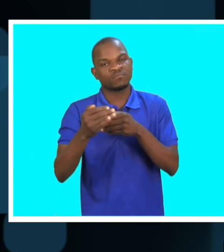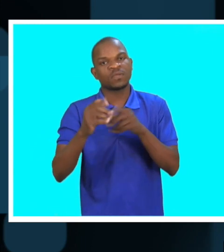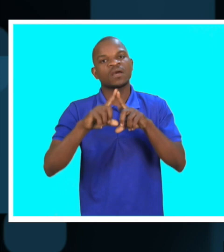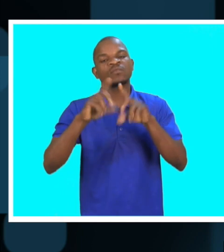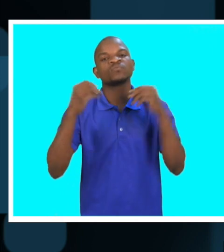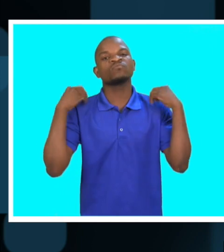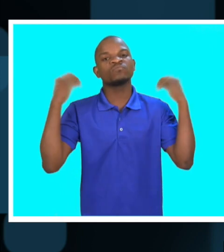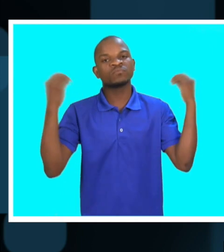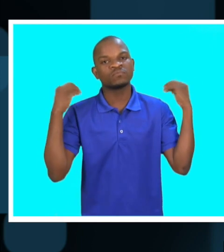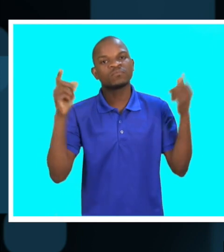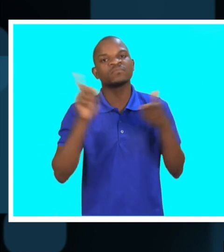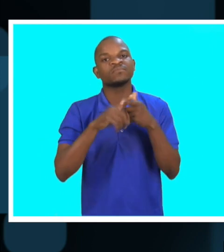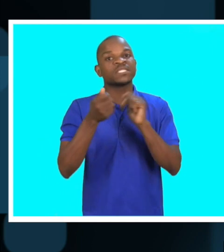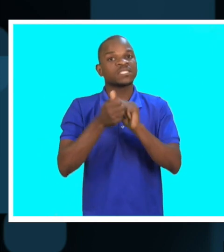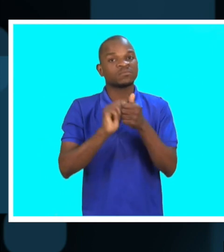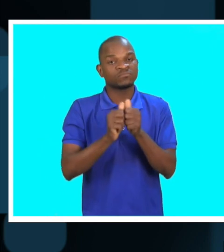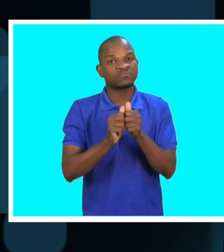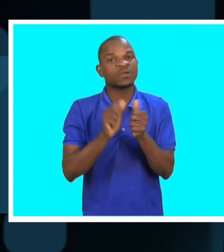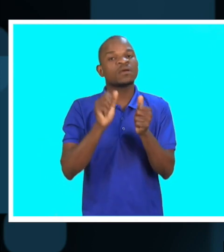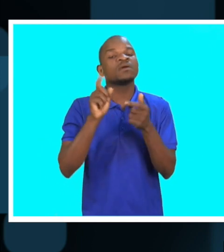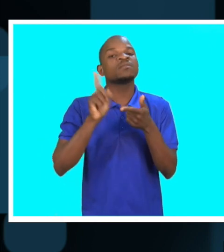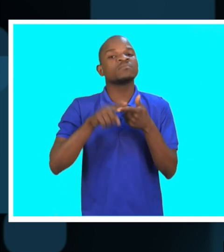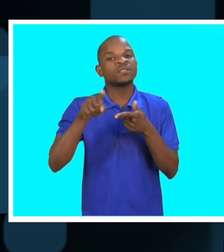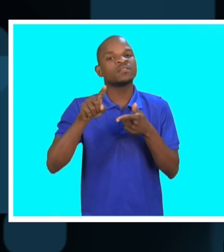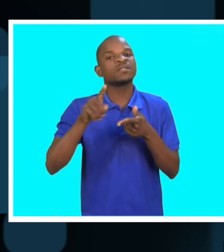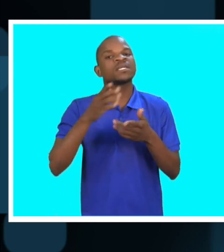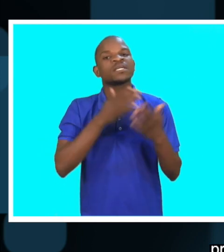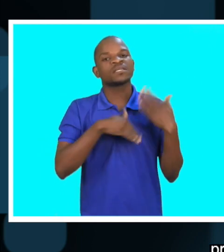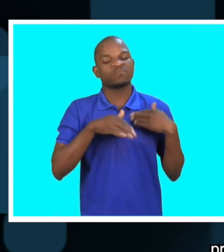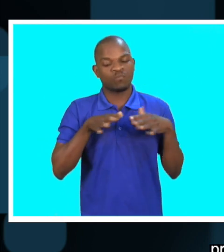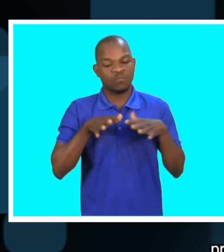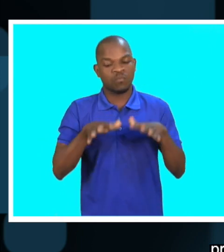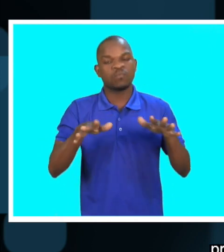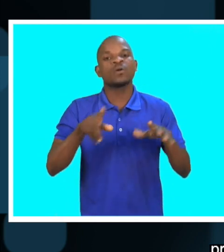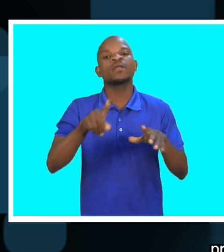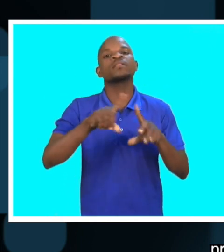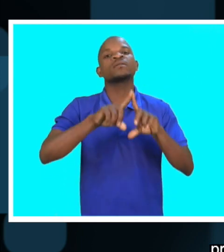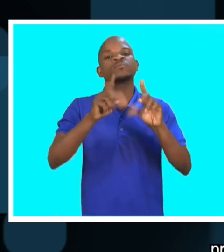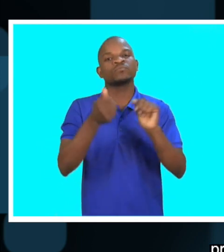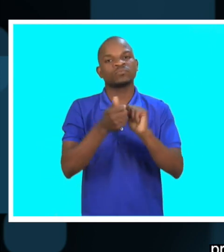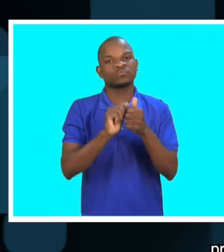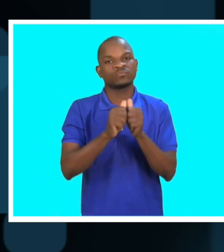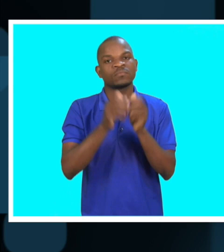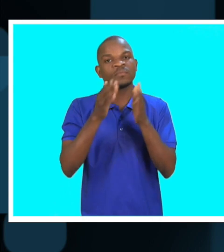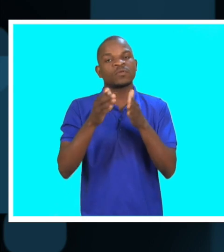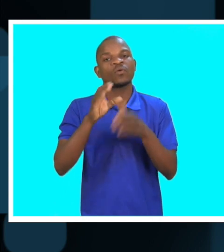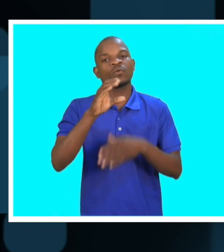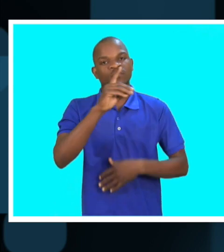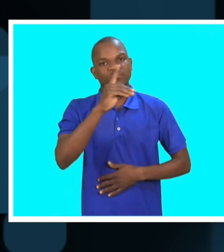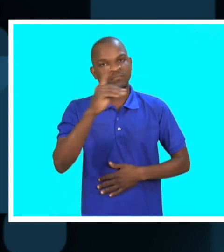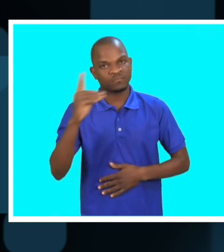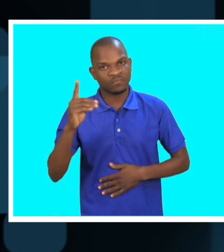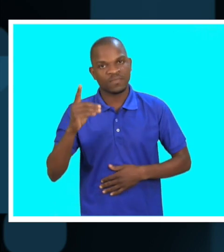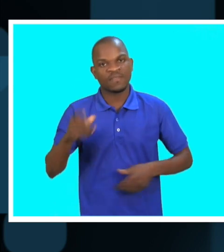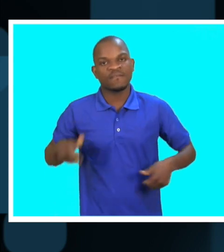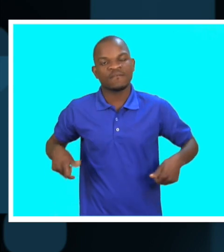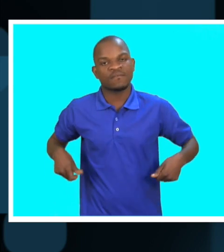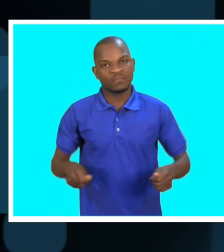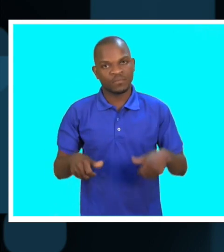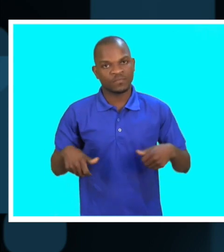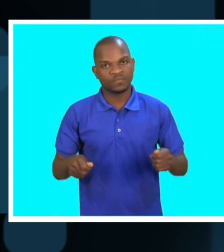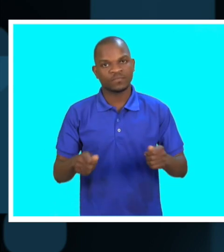pretende ajudar a massificar esta modalidade, praticada essencialmente por pessoas com